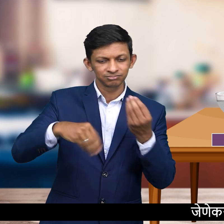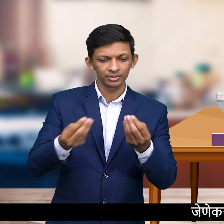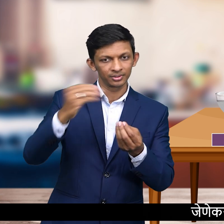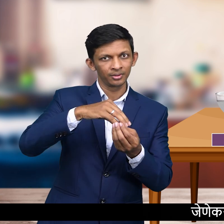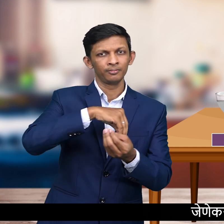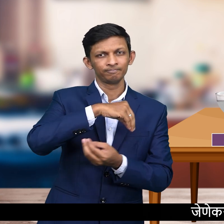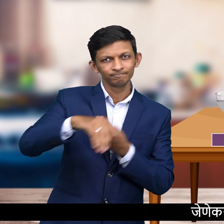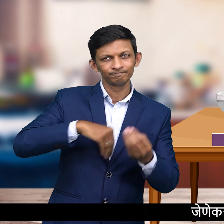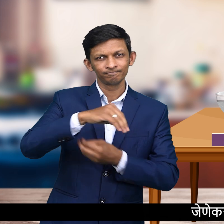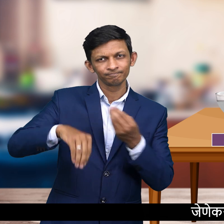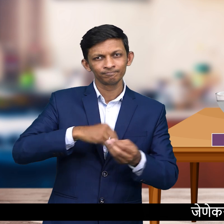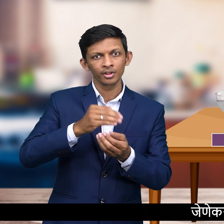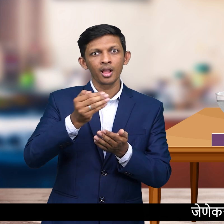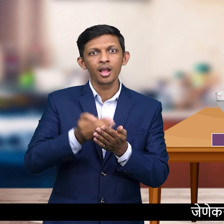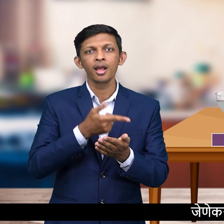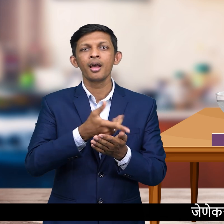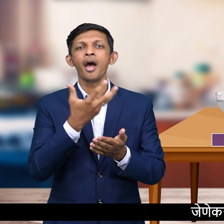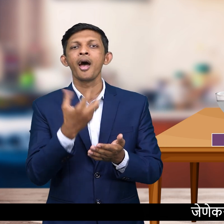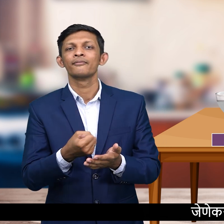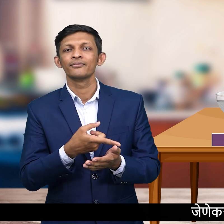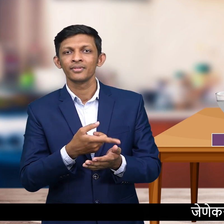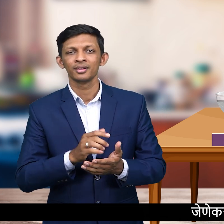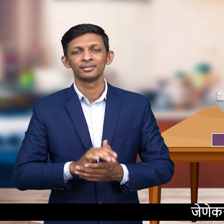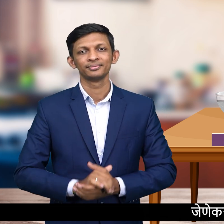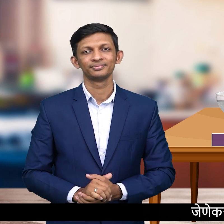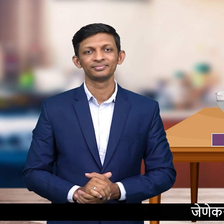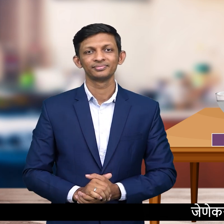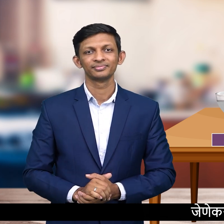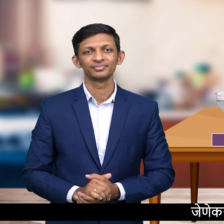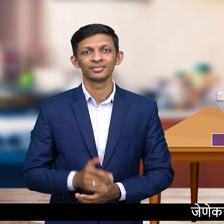जेणेकरून दही दुधात मिसळेल.